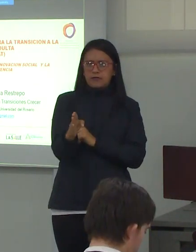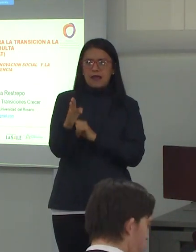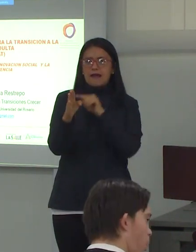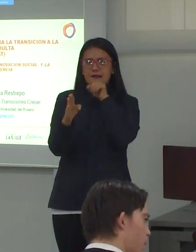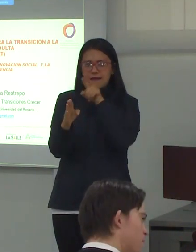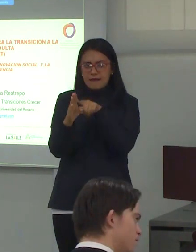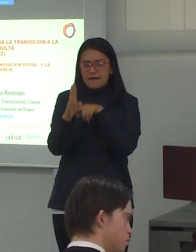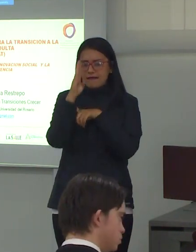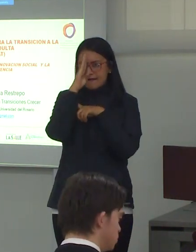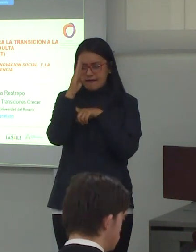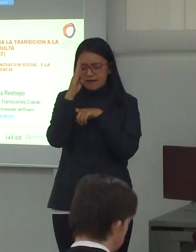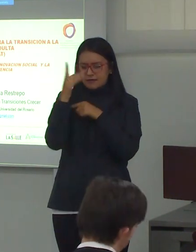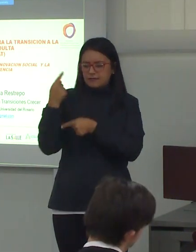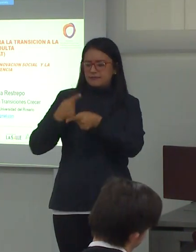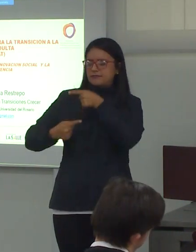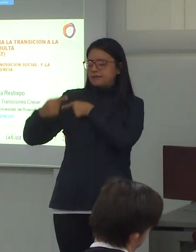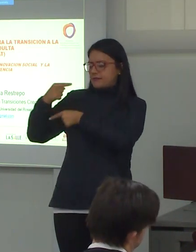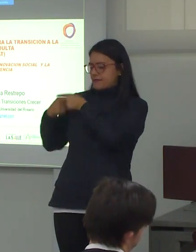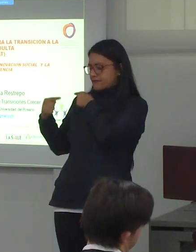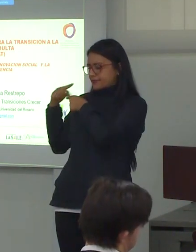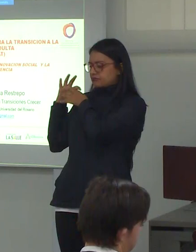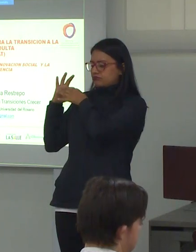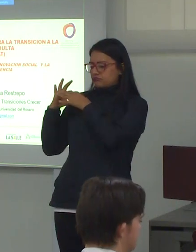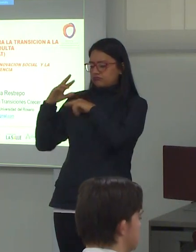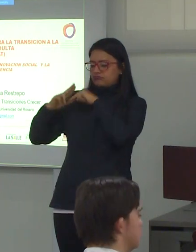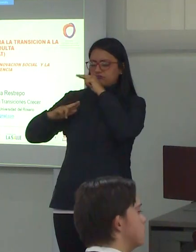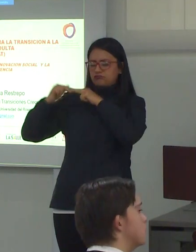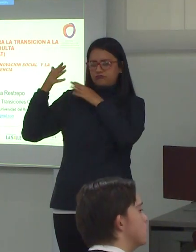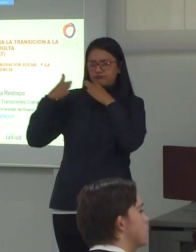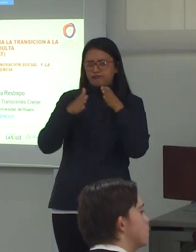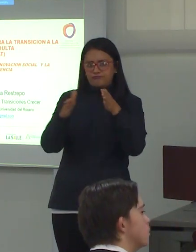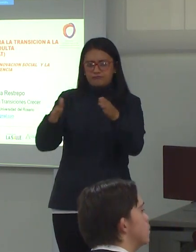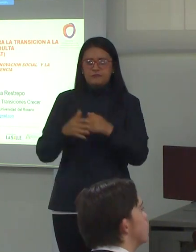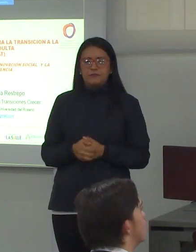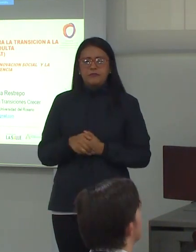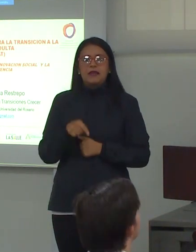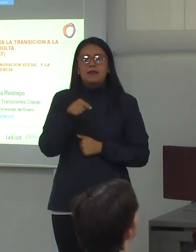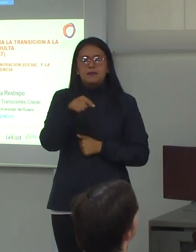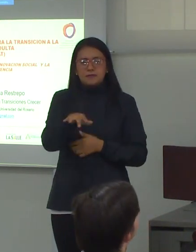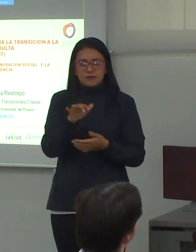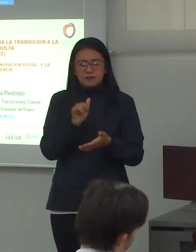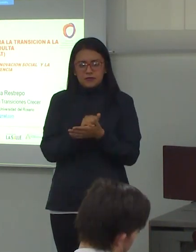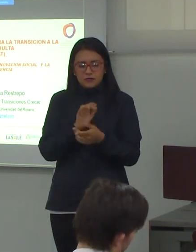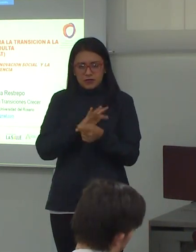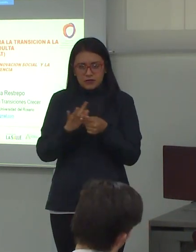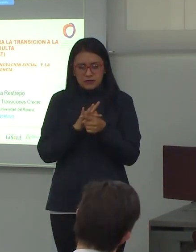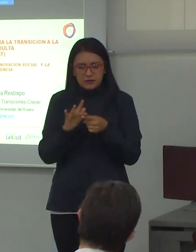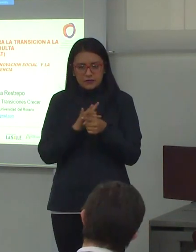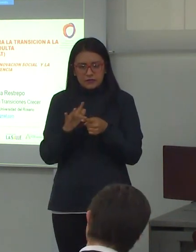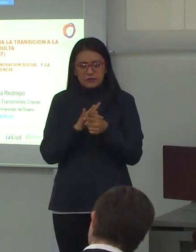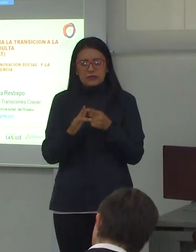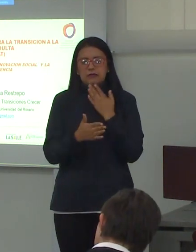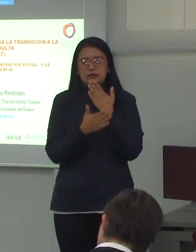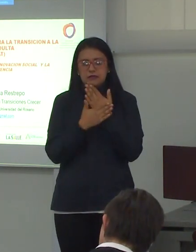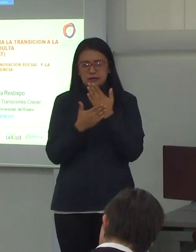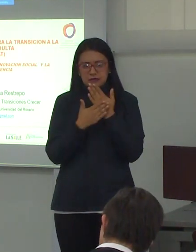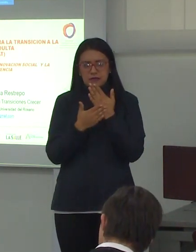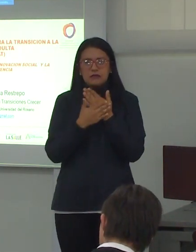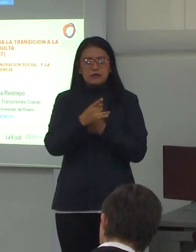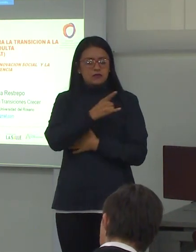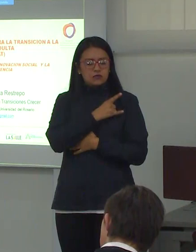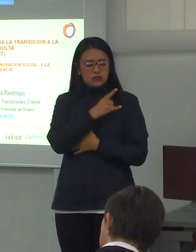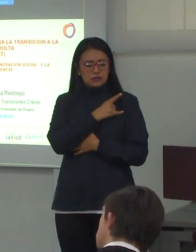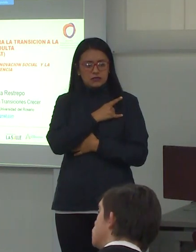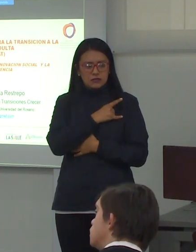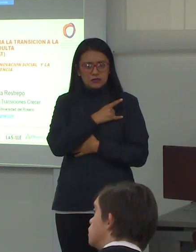esa manera echar para atrás para ir construyendo camino. Y eso lo aplico tanto a lo que nos convoca educación superior